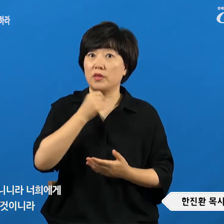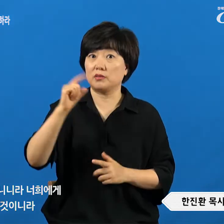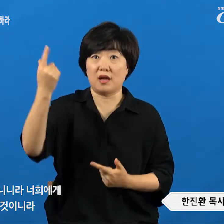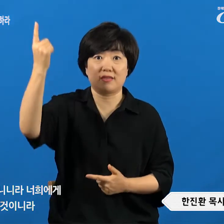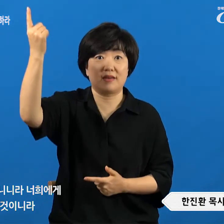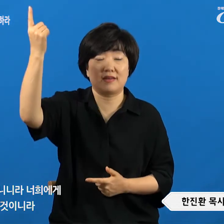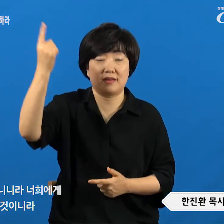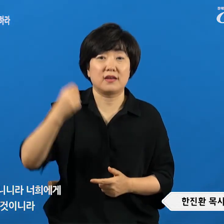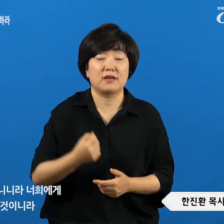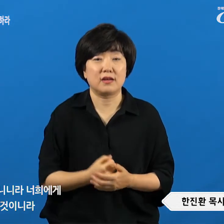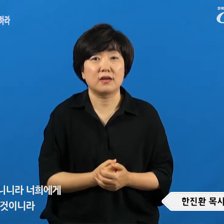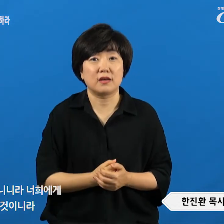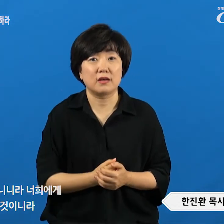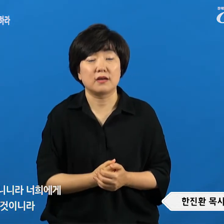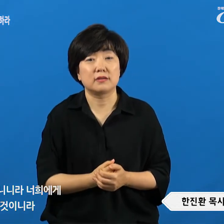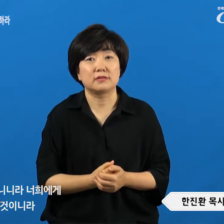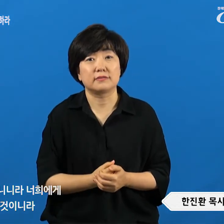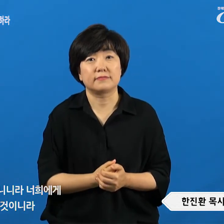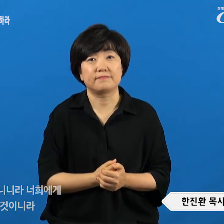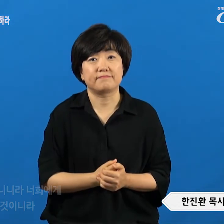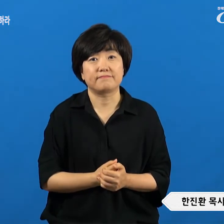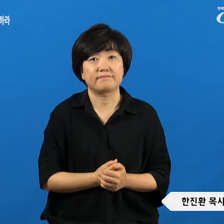않으십니다.